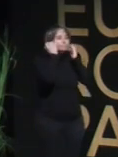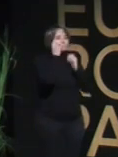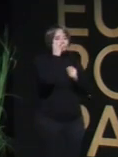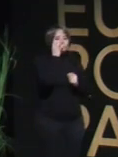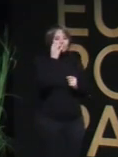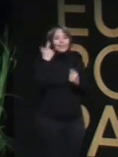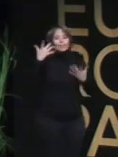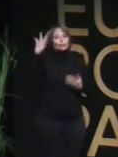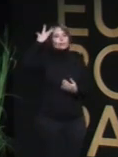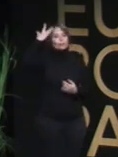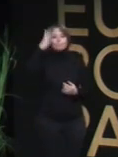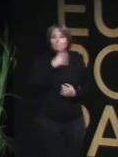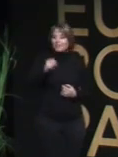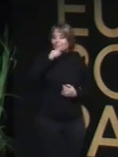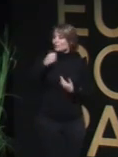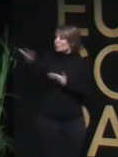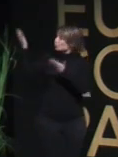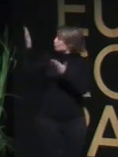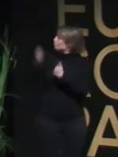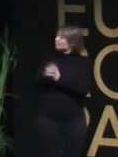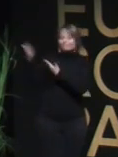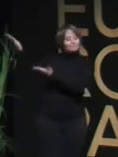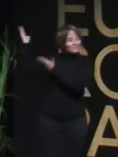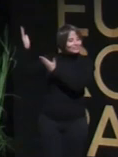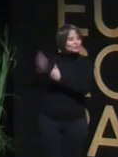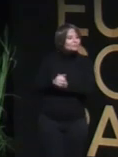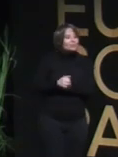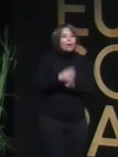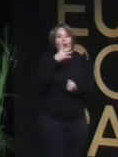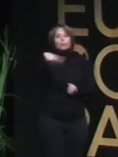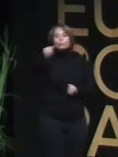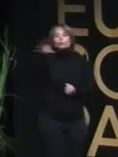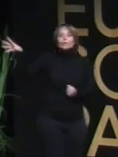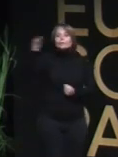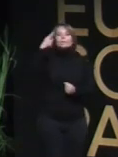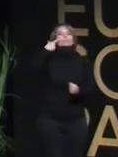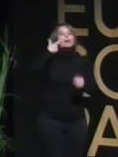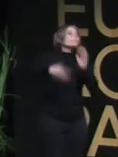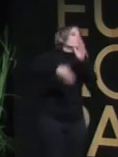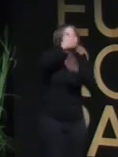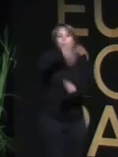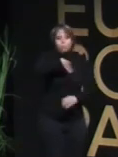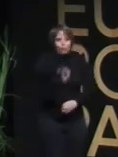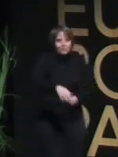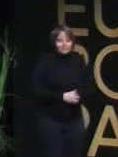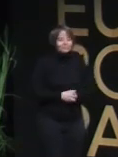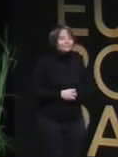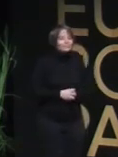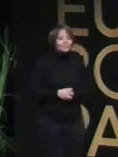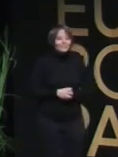Esto es lo ideal, ¿vale? Lo ideal es esto, ¿vale? Ahora, todas las que tengáis todo esto, ya os podéis marchar, ¿vale? Esto es